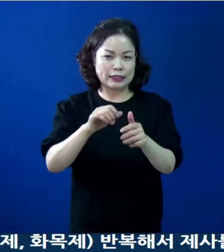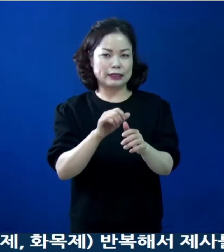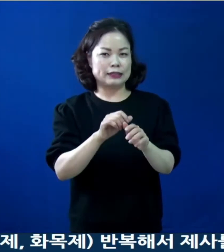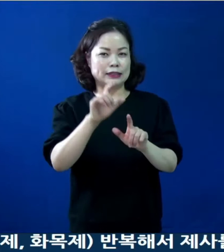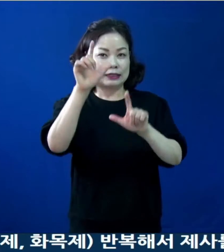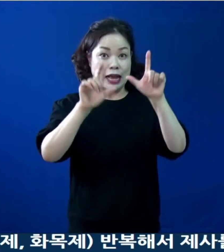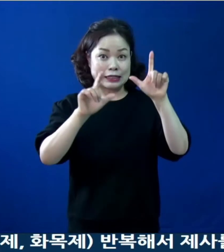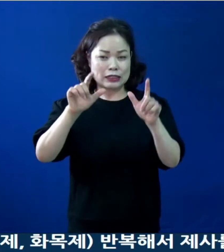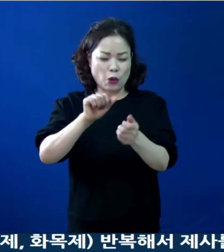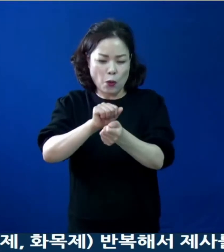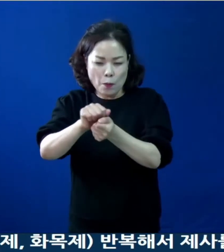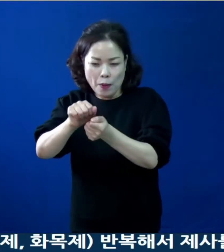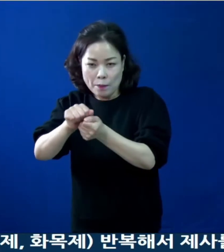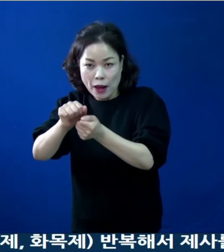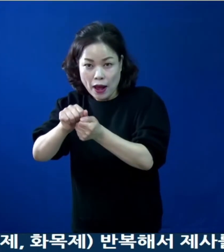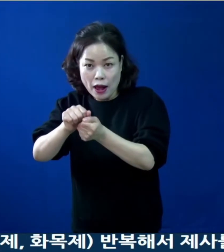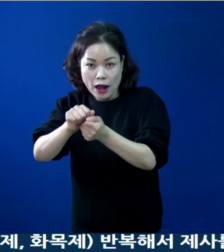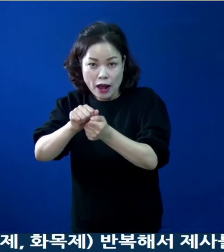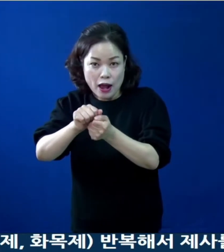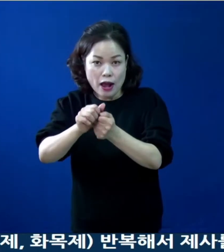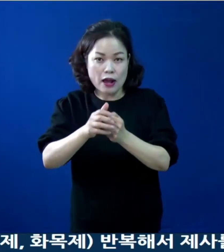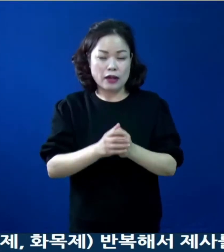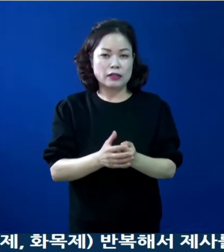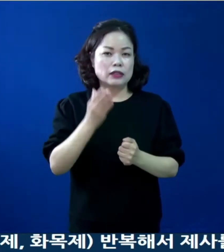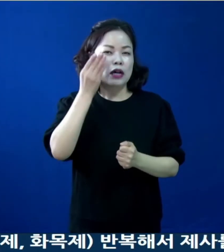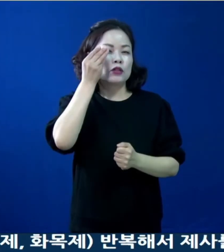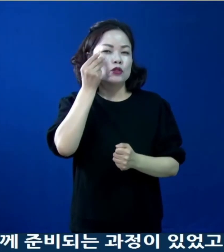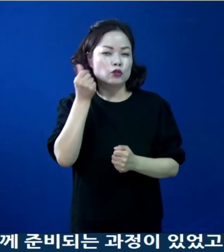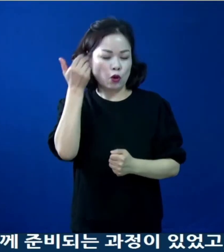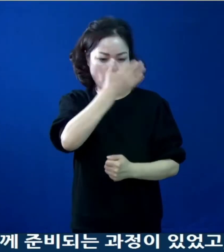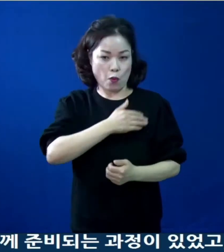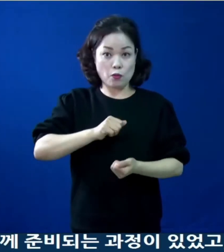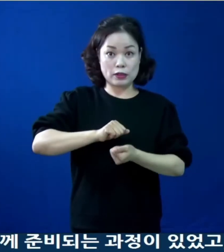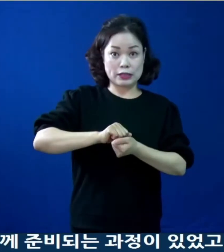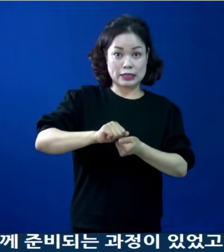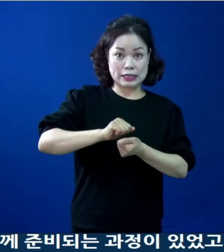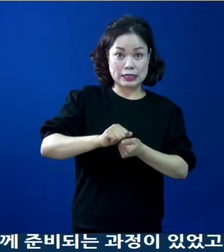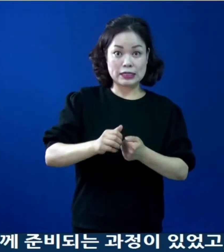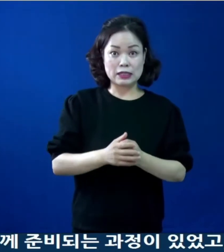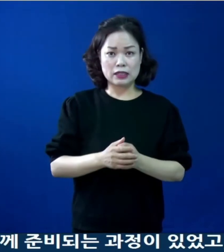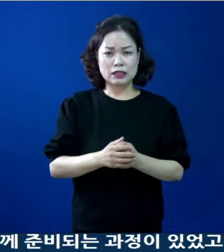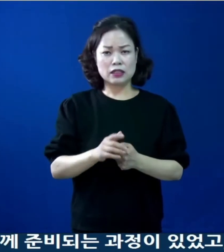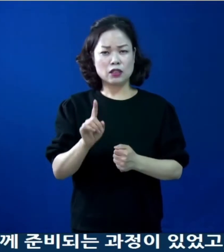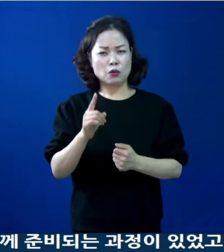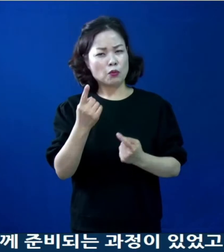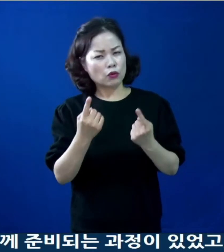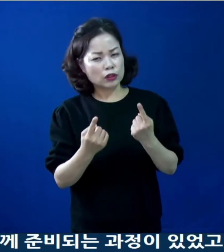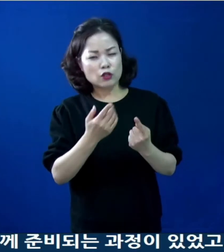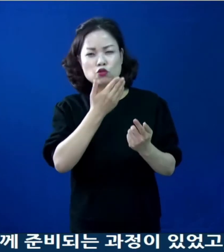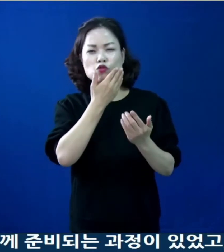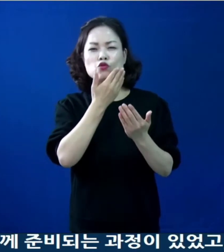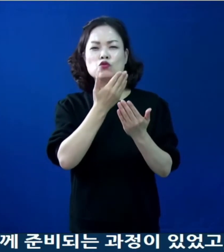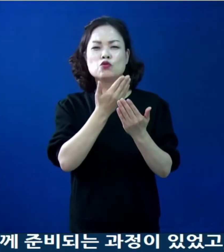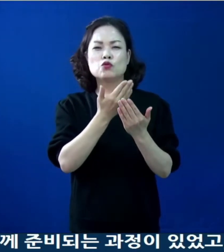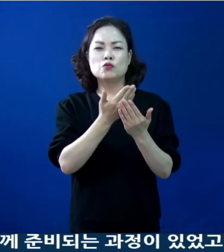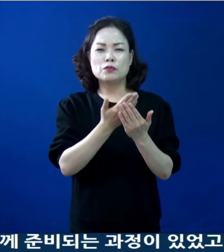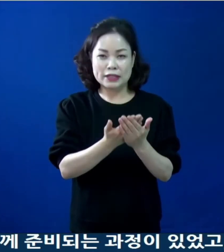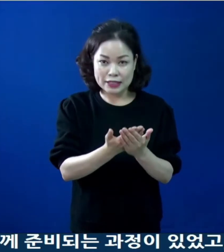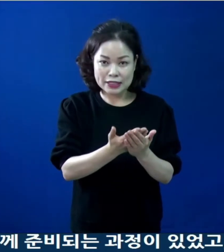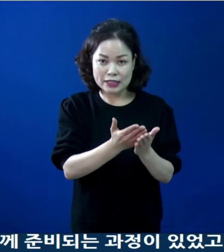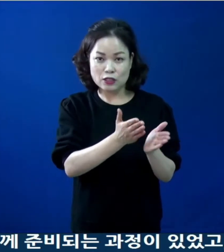상징적으로 닦아냈습니다. 관유로 또 몸도 씻었습니다. 그런데 이건 못지않게 준비되어져야